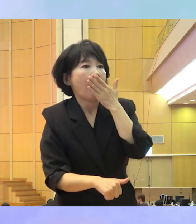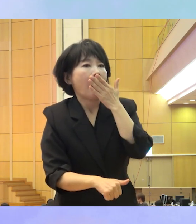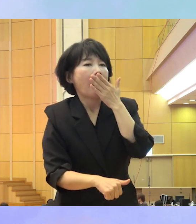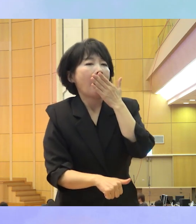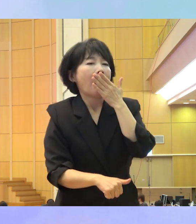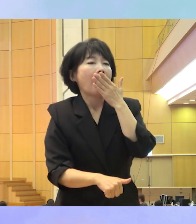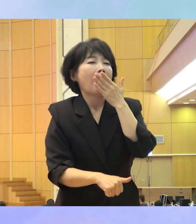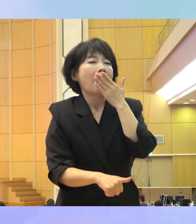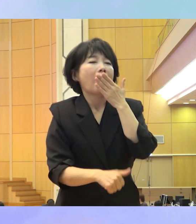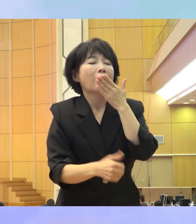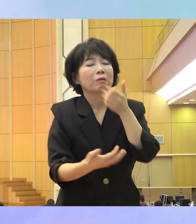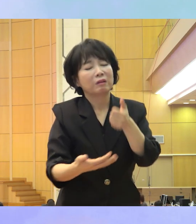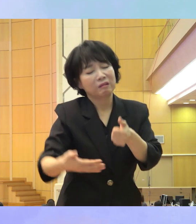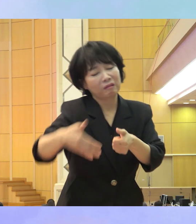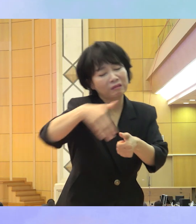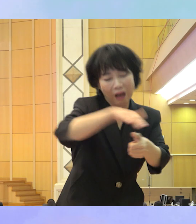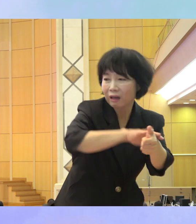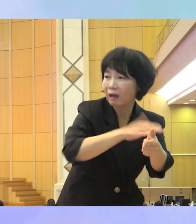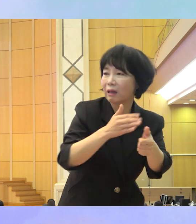그런데